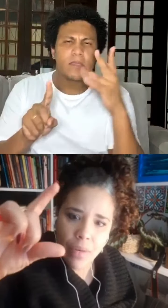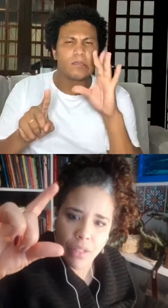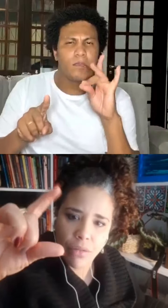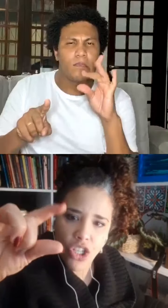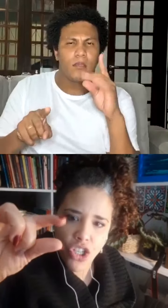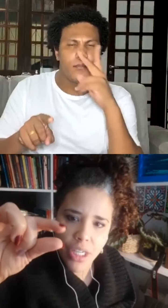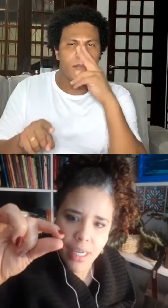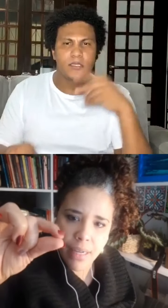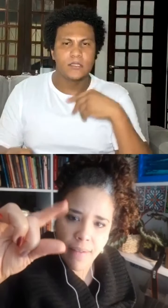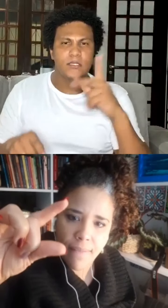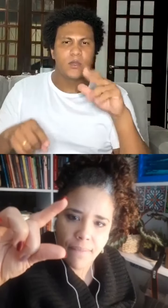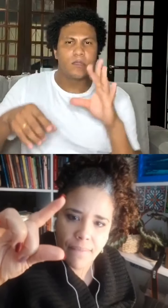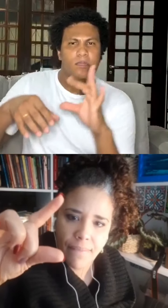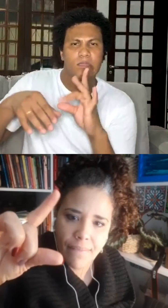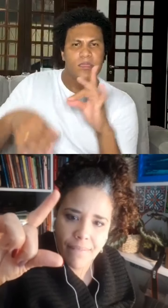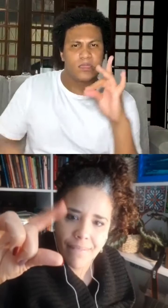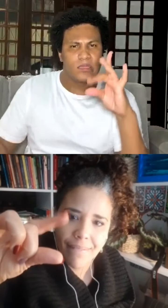quando estica,